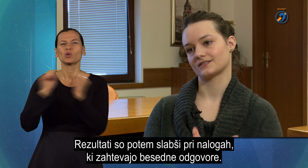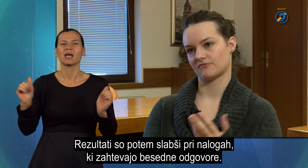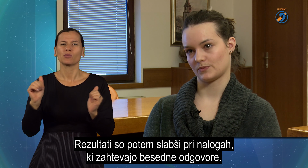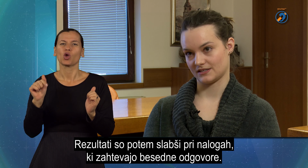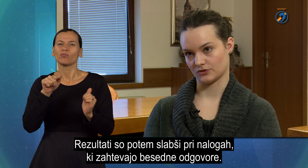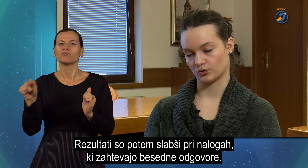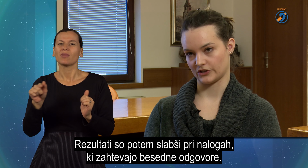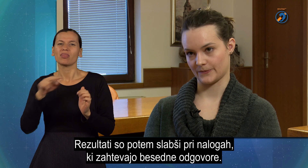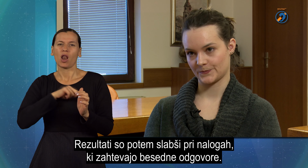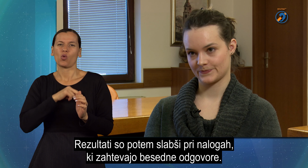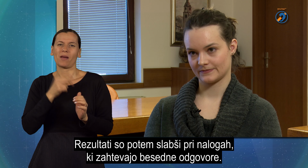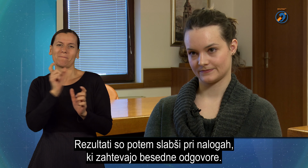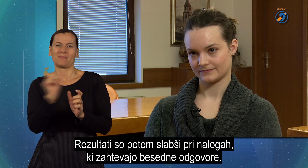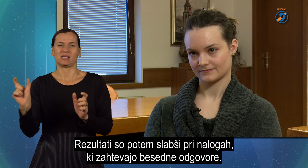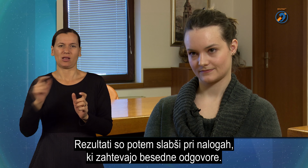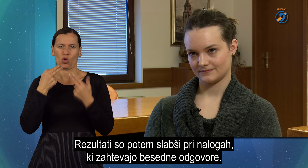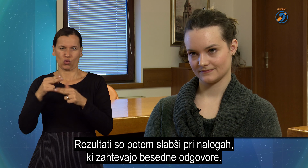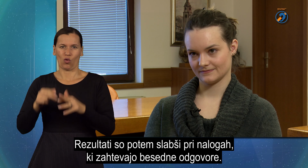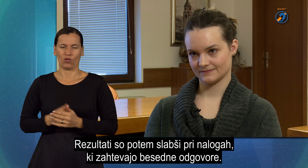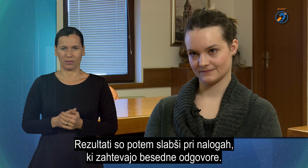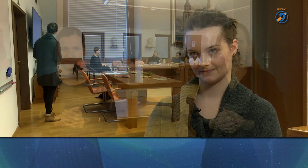nalogah, ki zahtevajo besedne odgovore.